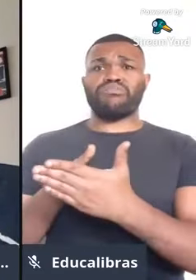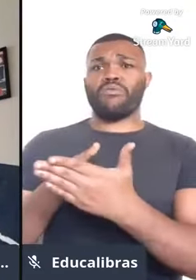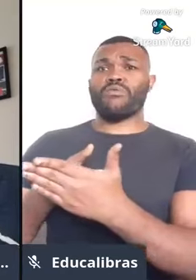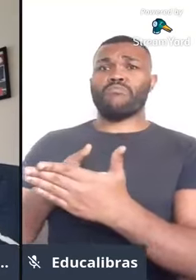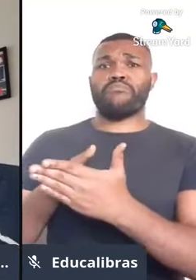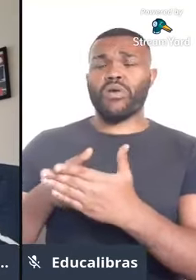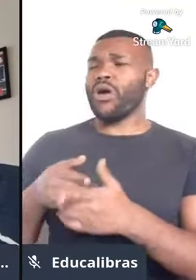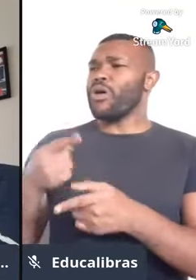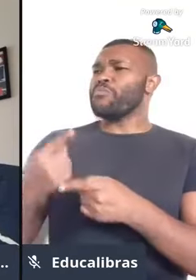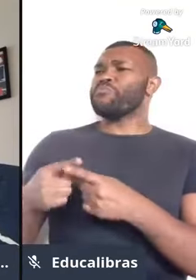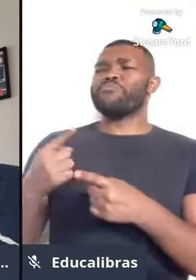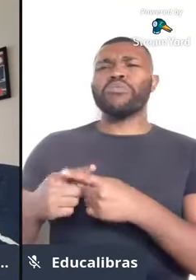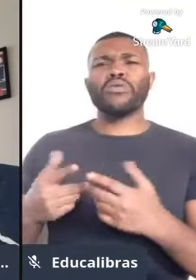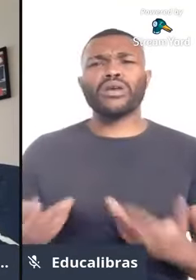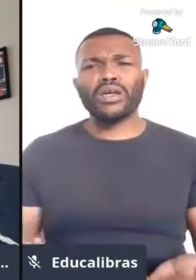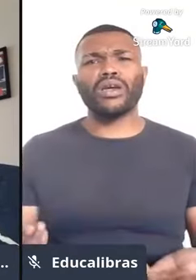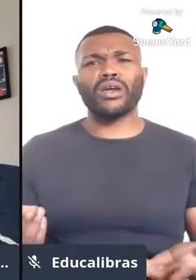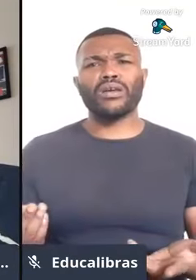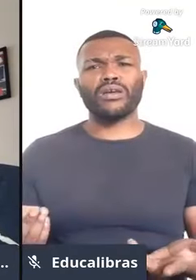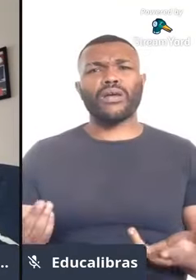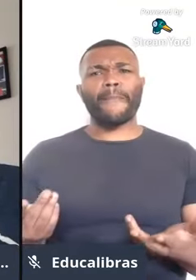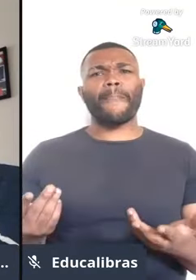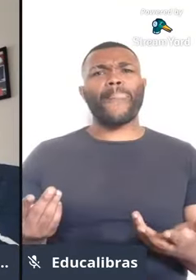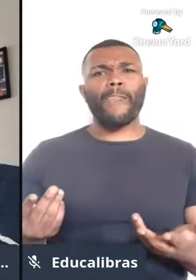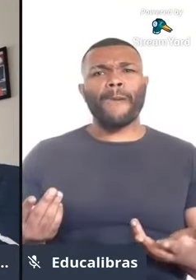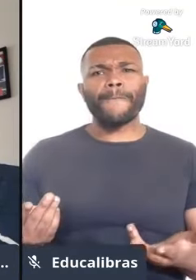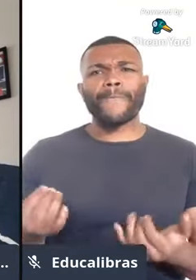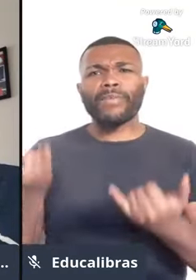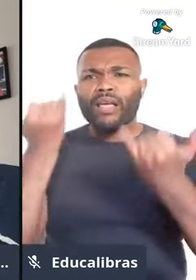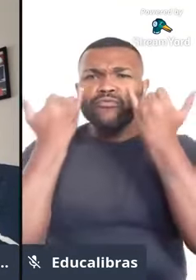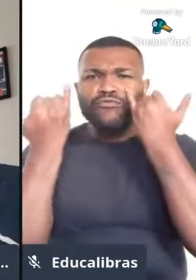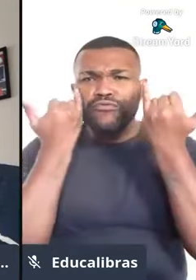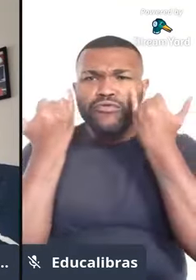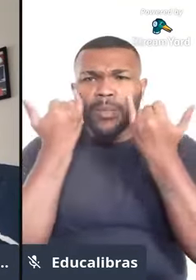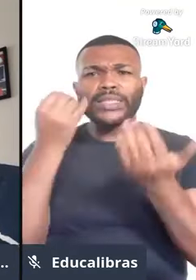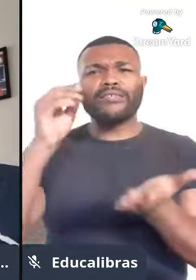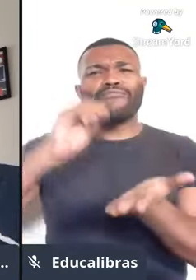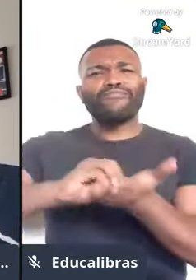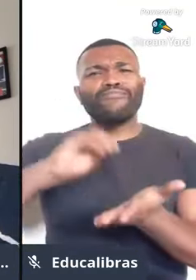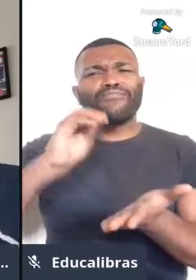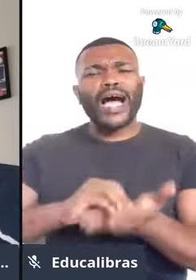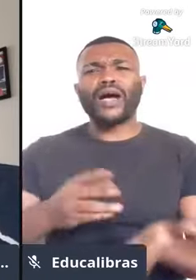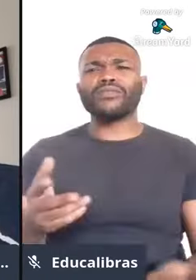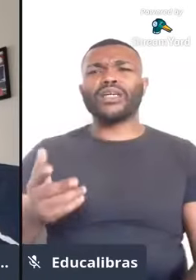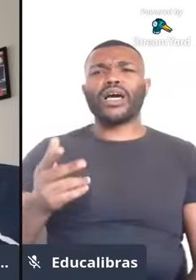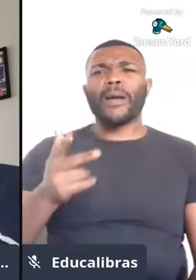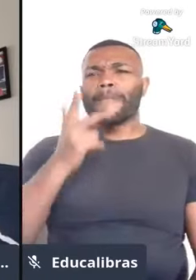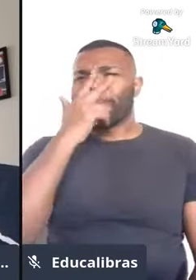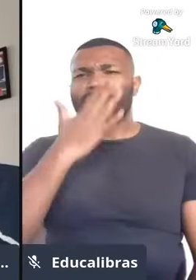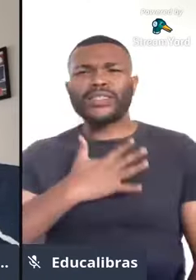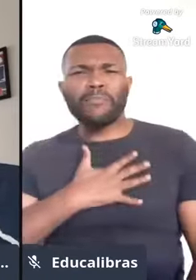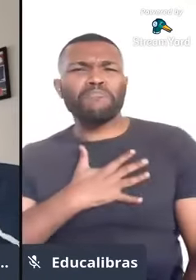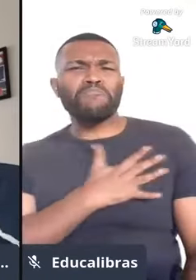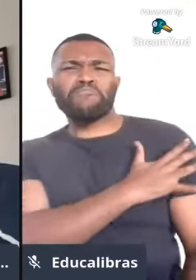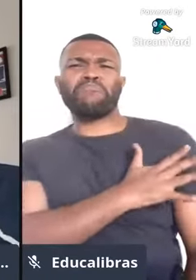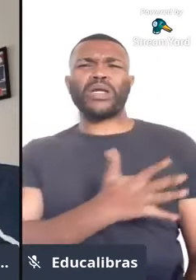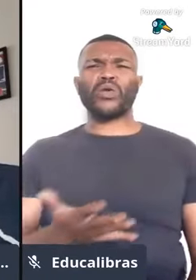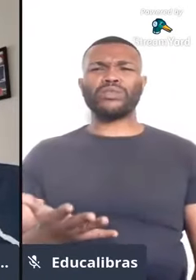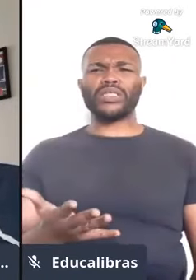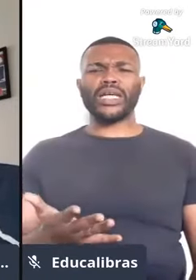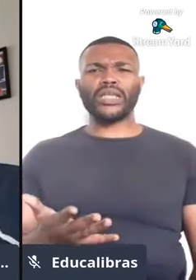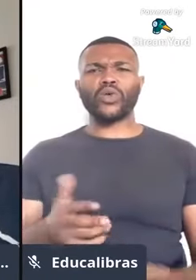tem tanta falta de informação, tanta ignorância e tanto preconceito com relação à nossa